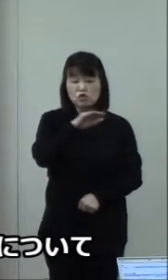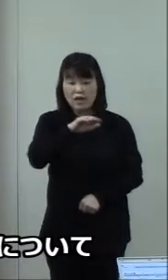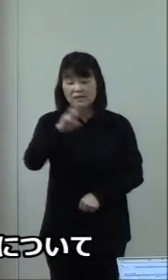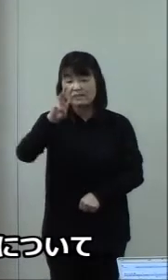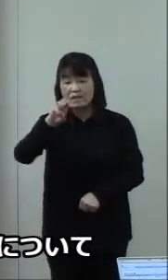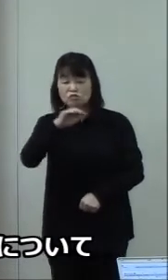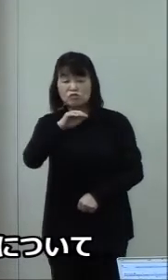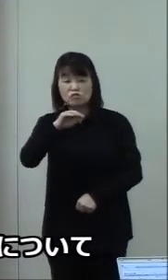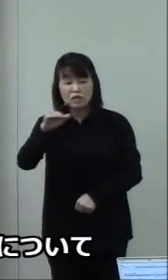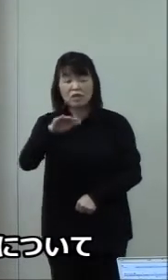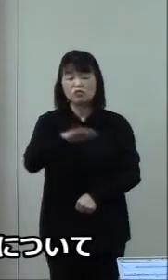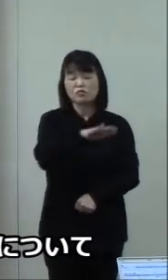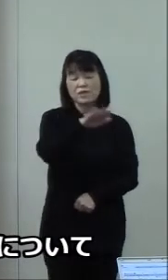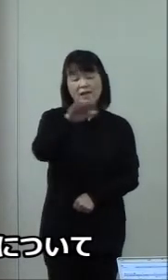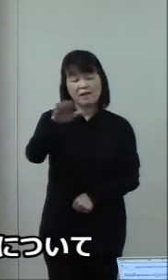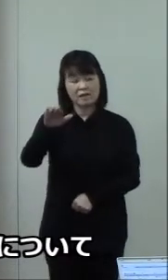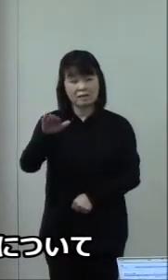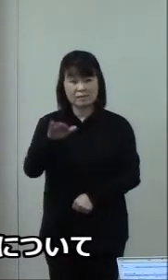して、